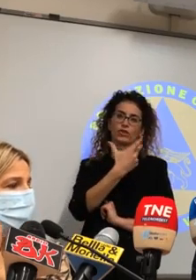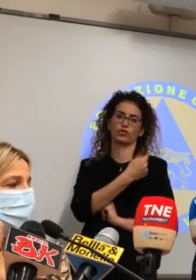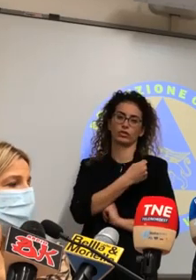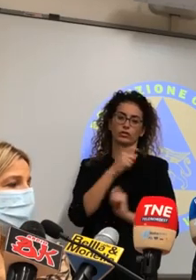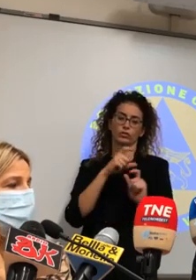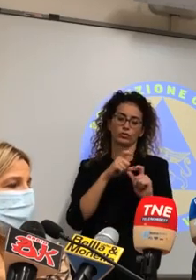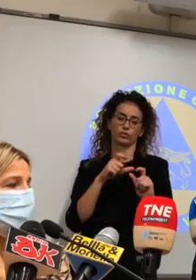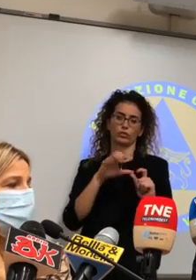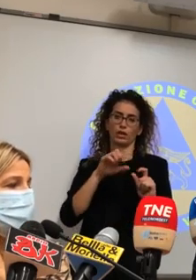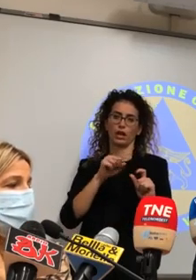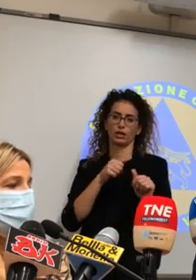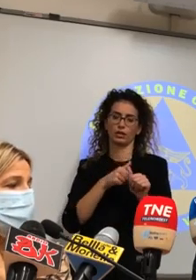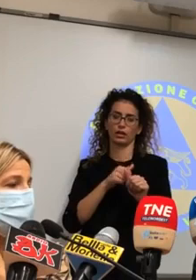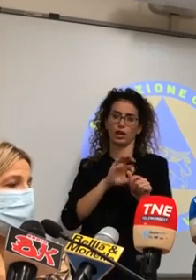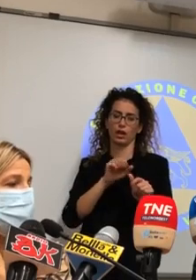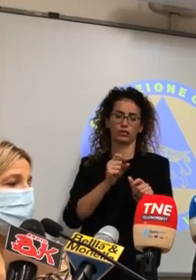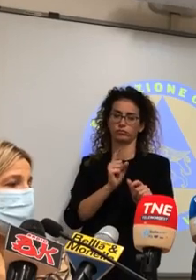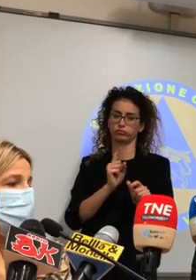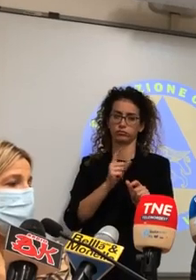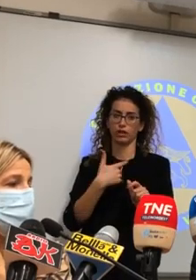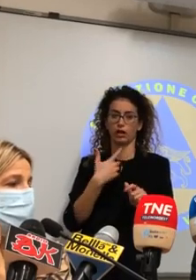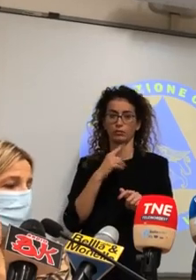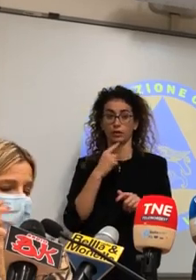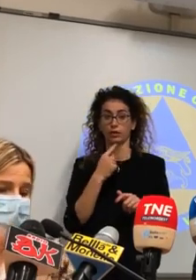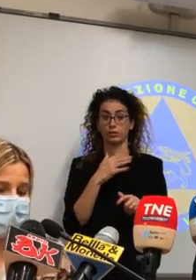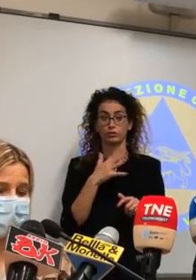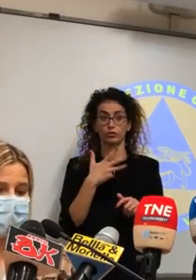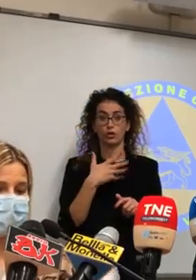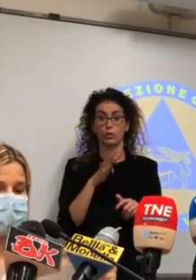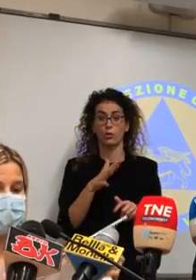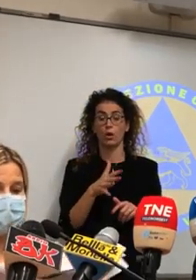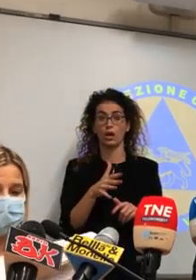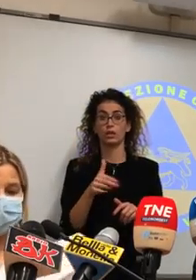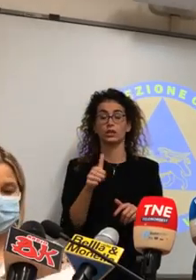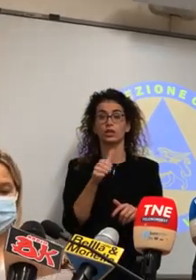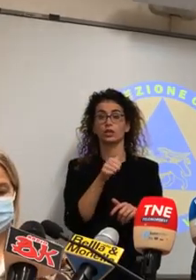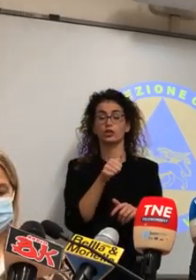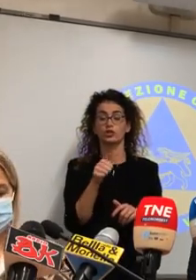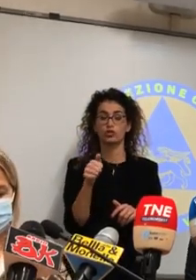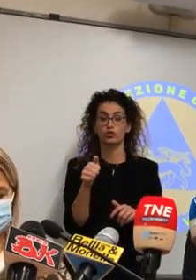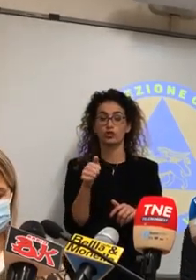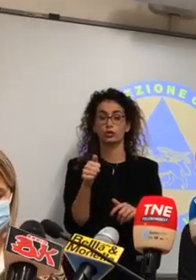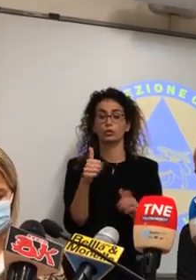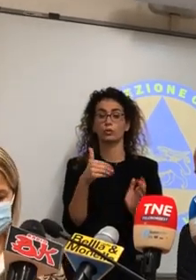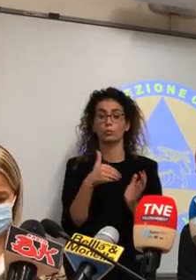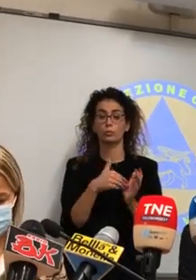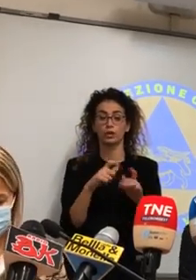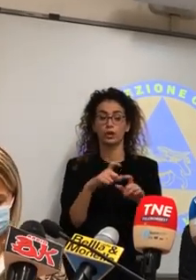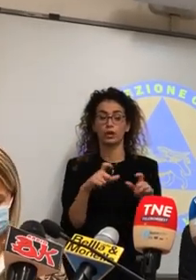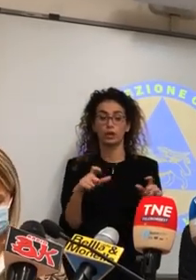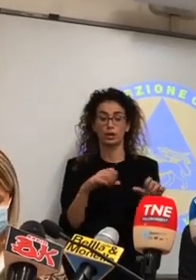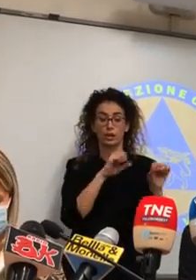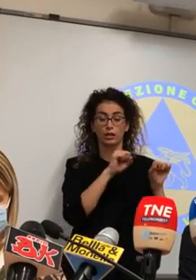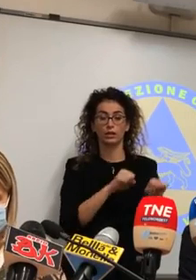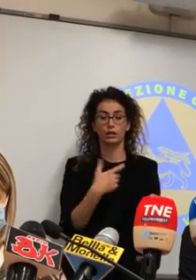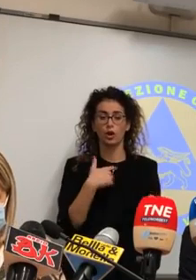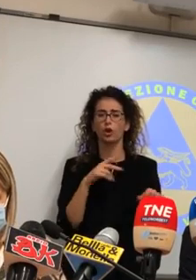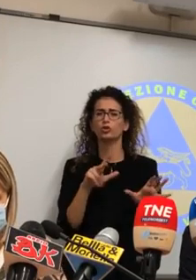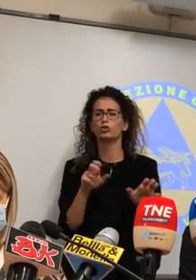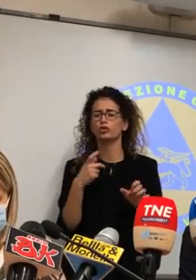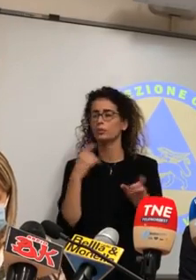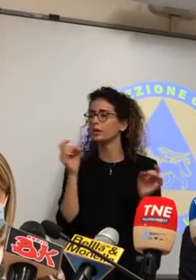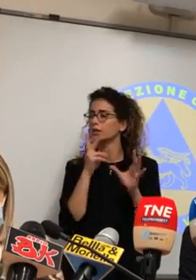Ok. E peraltro non vi ho detto, ne abbiamo quasi 900.000 dosi a magazzino, 800 e quante sono? L'ho visto